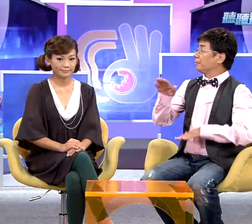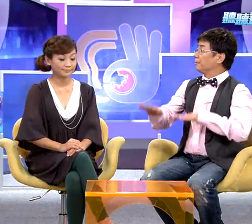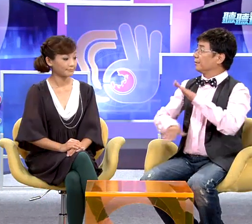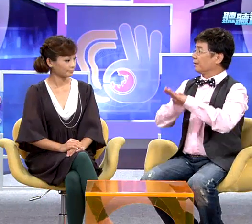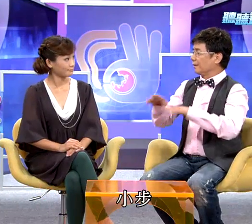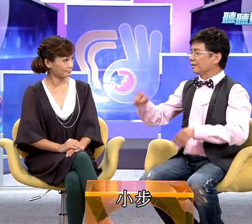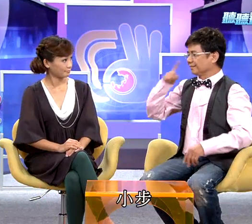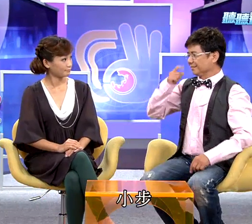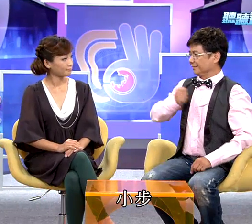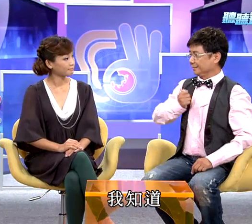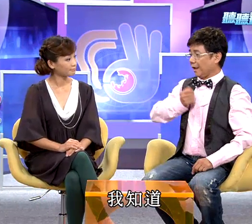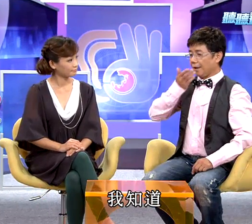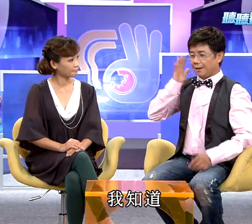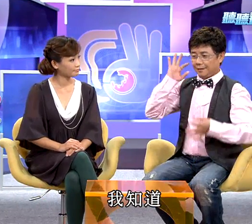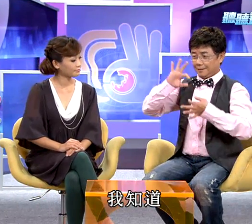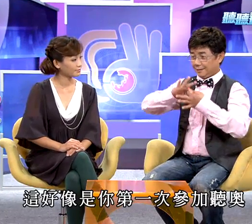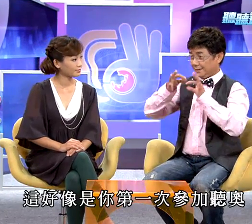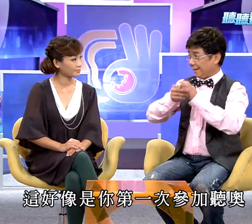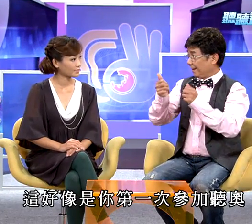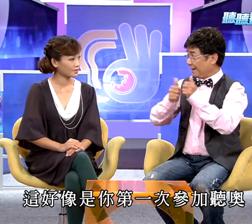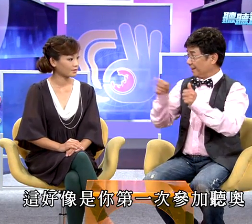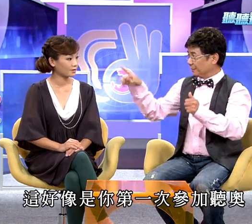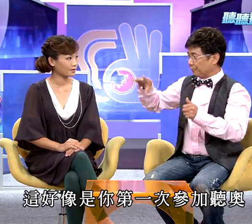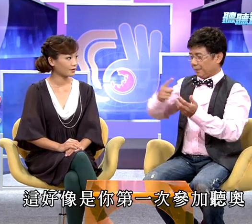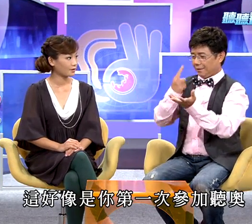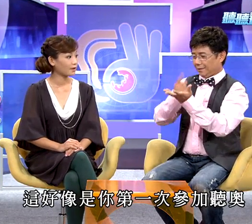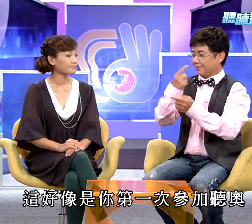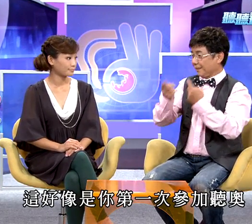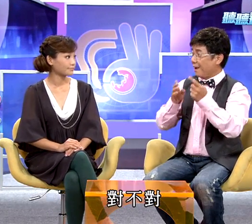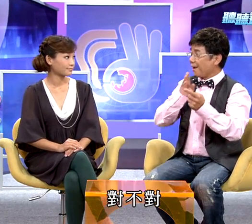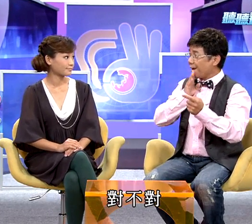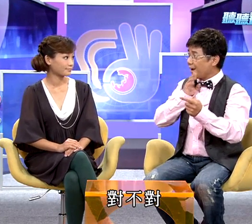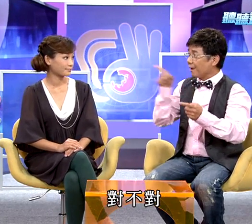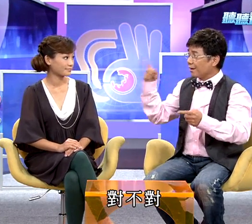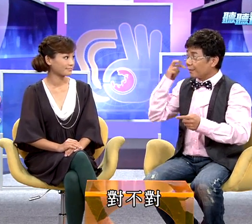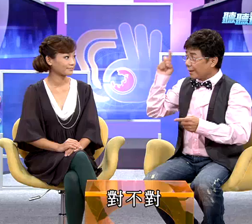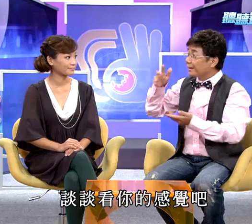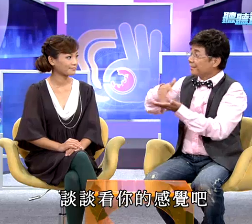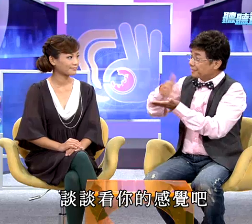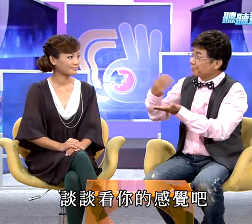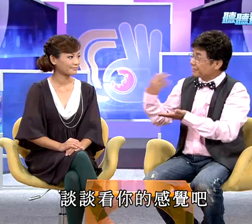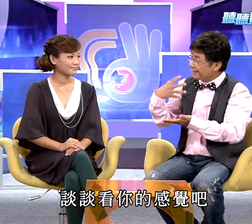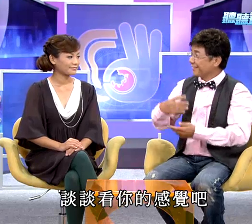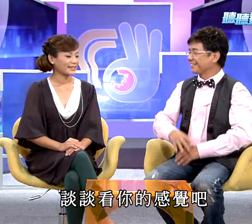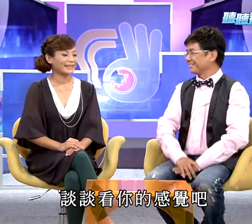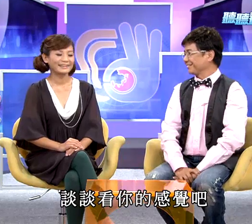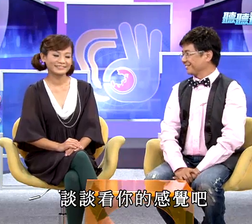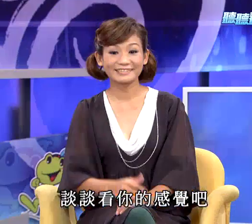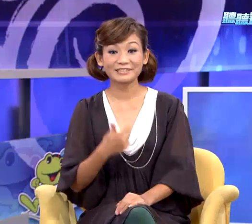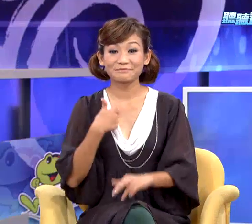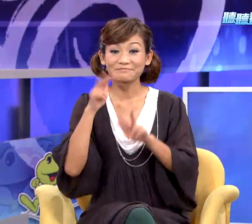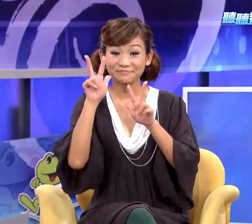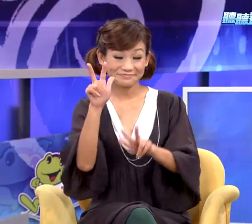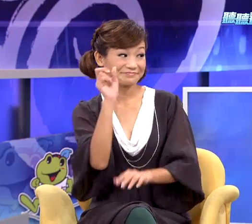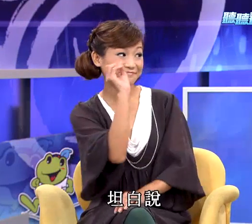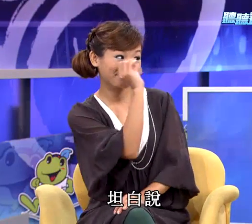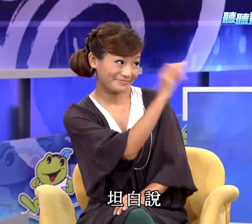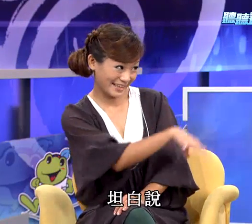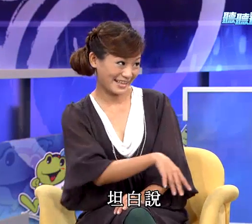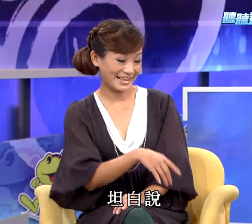小布，我知道这好像是你第一次参加听奥，对不对？谈谈看你的感觉吧。 坦白说，刚